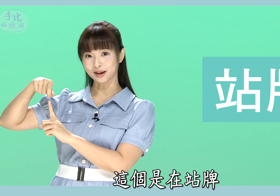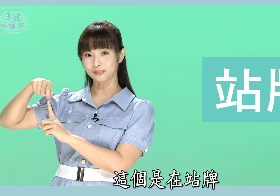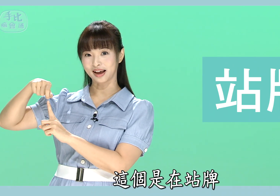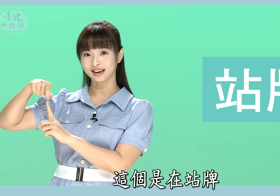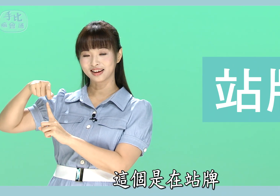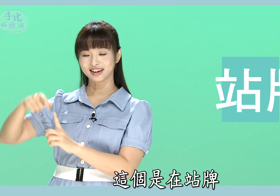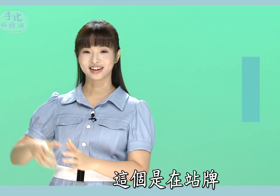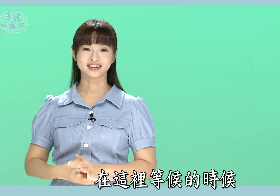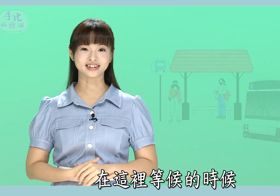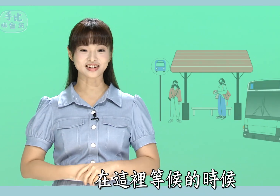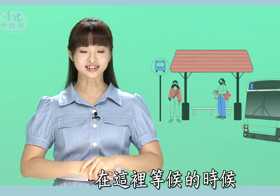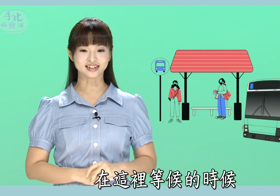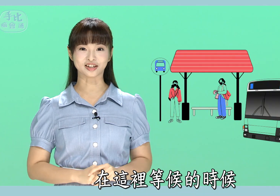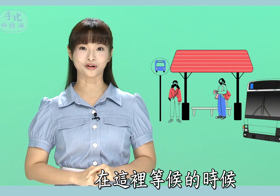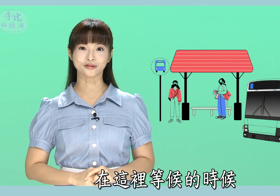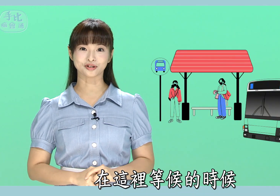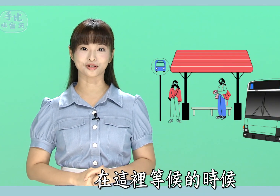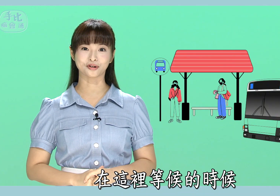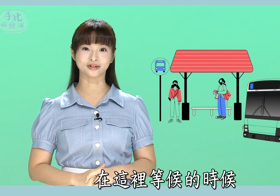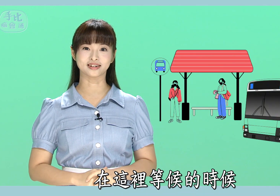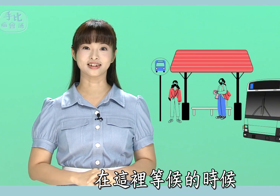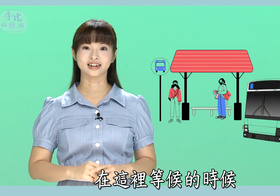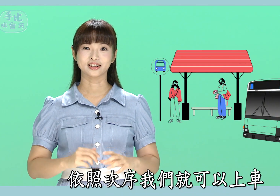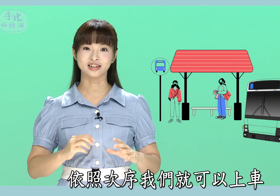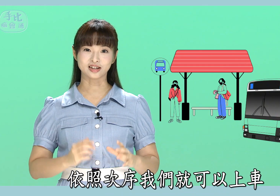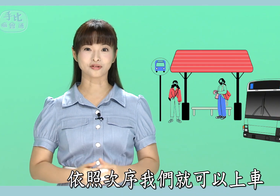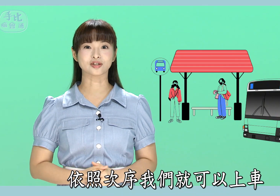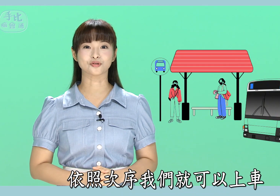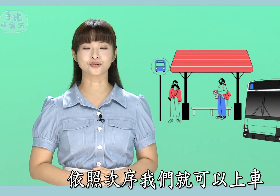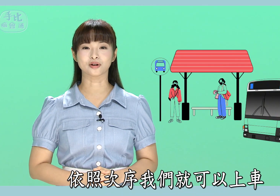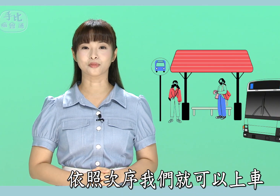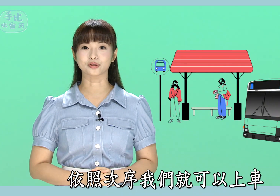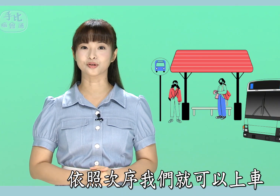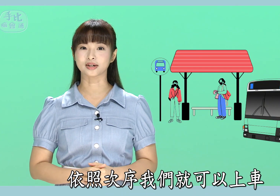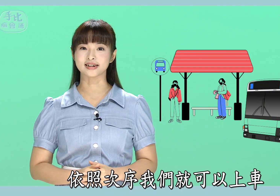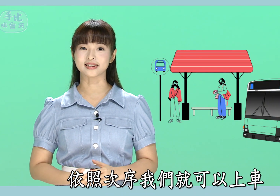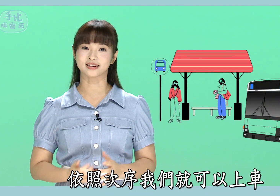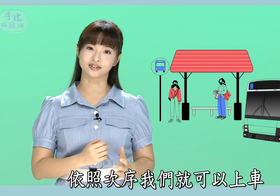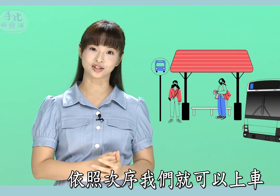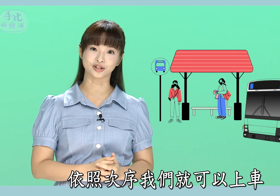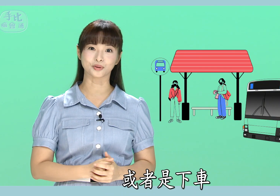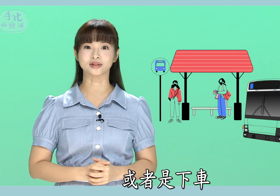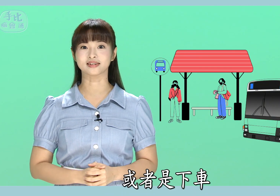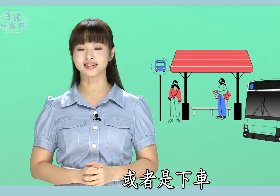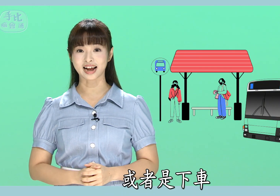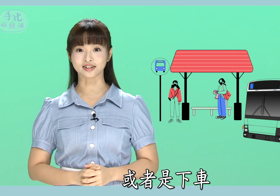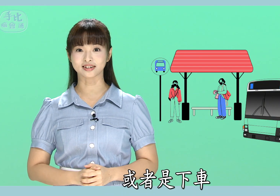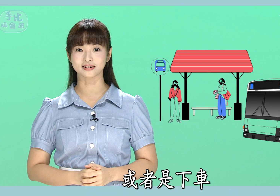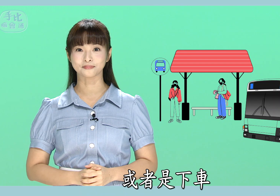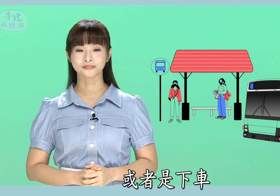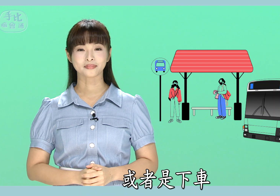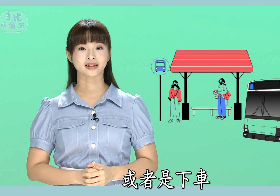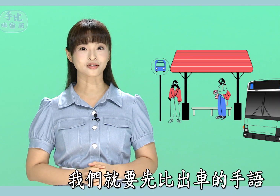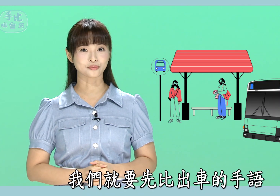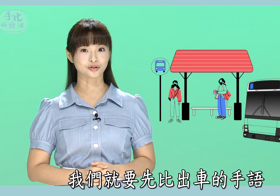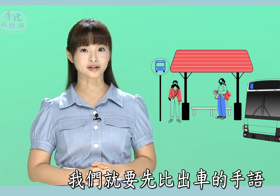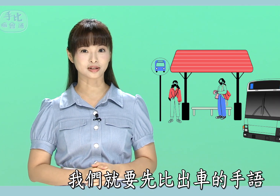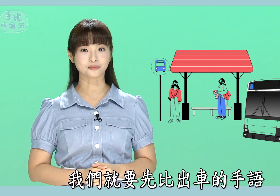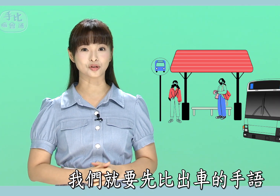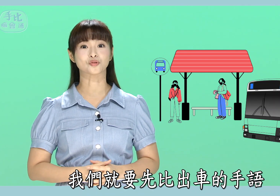牌。那在这里等候的时候呢，依照次序呢，我们就可以上车或者是下车。那我们就要先比出车